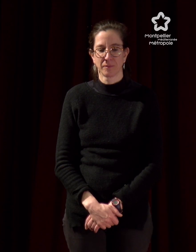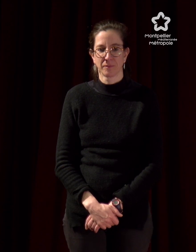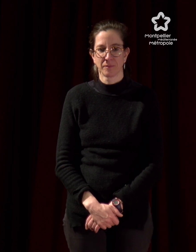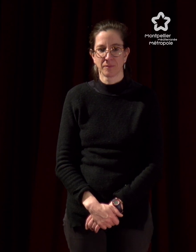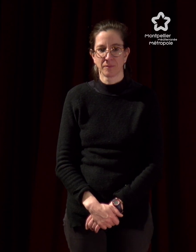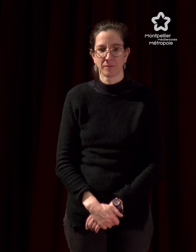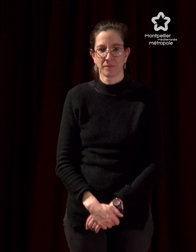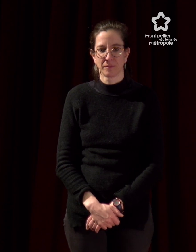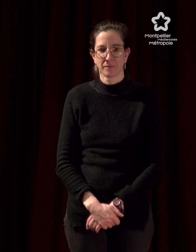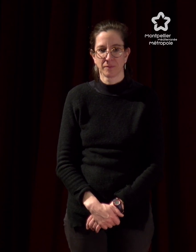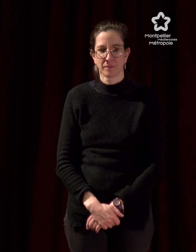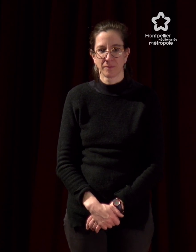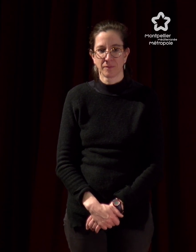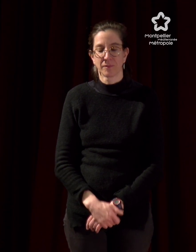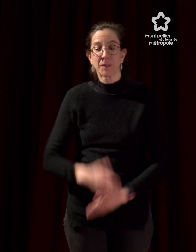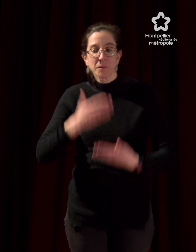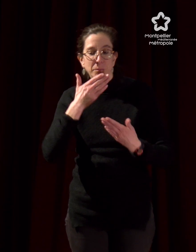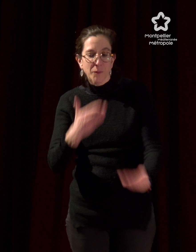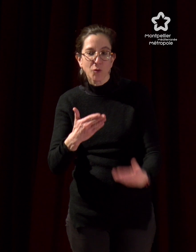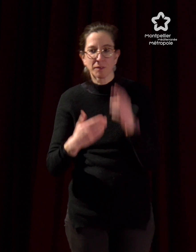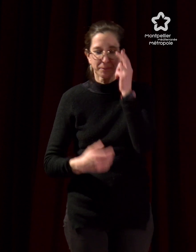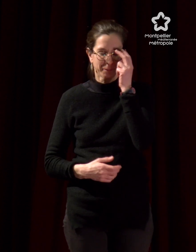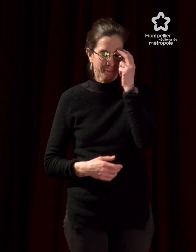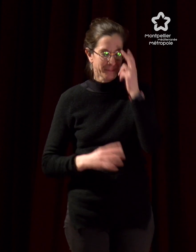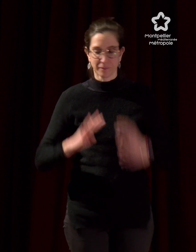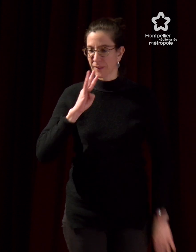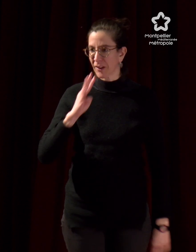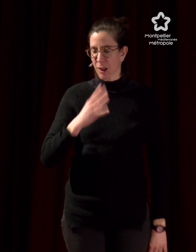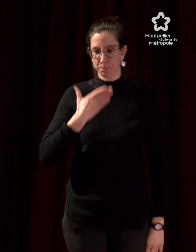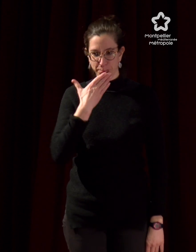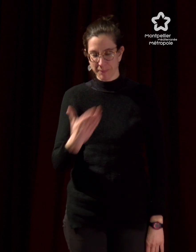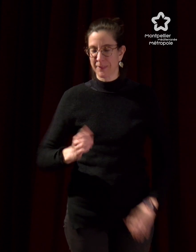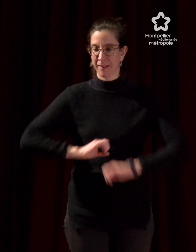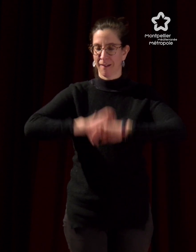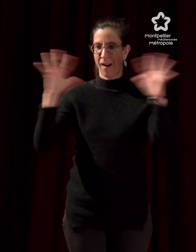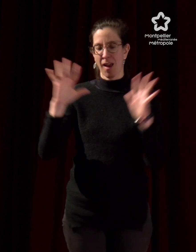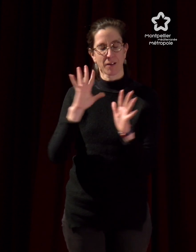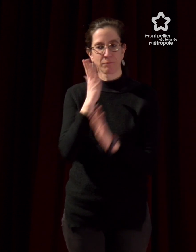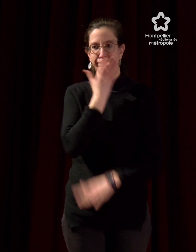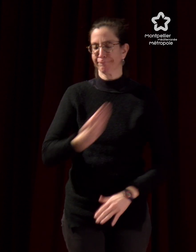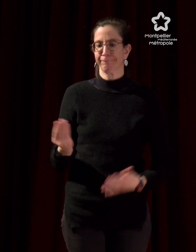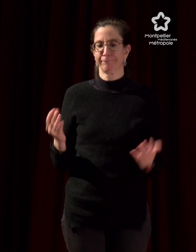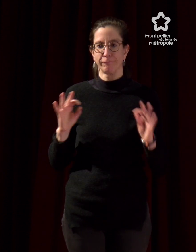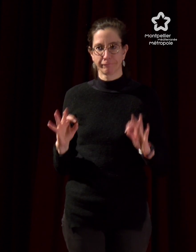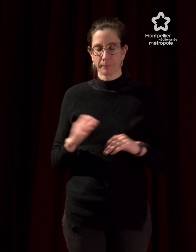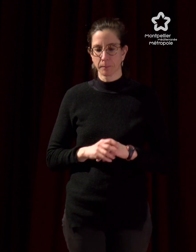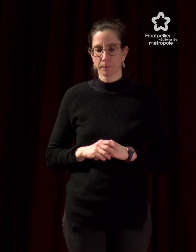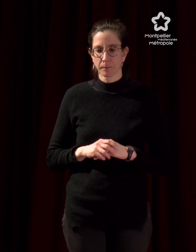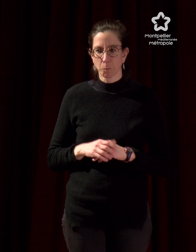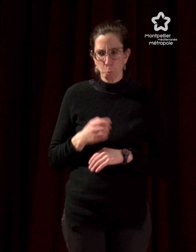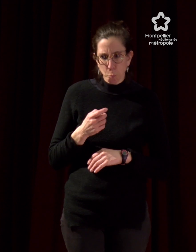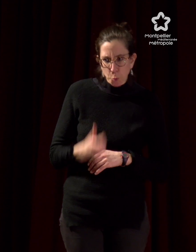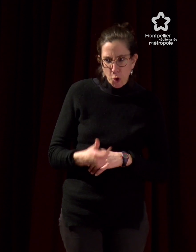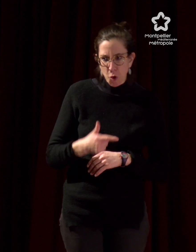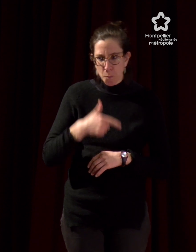Bonjour. Merci de cette conférence vraiment claire et magnifique. Vous avez très peu parlé d'Amérique, sauf